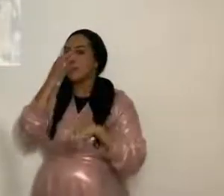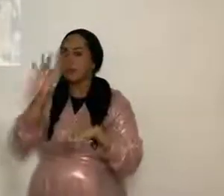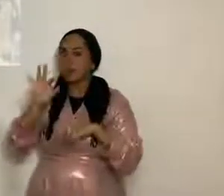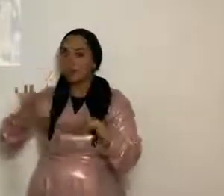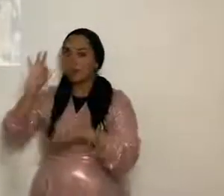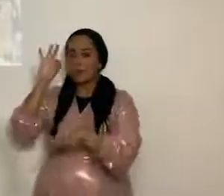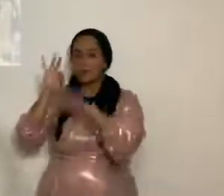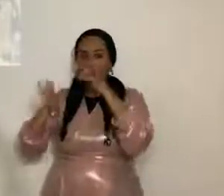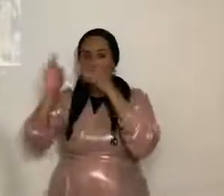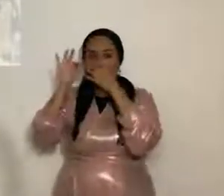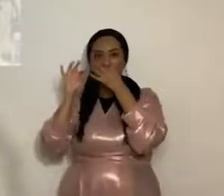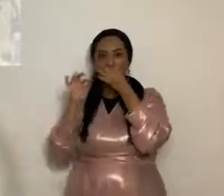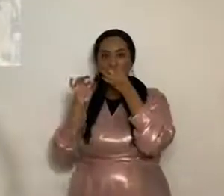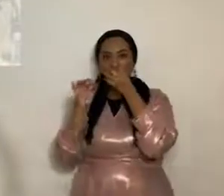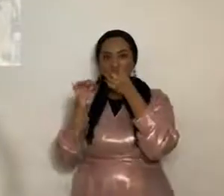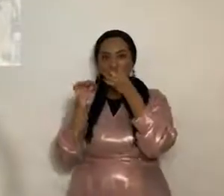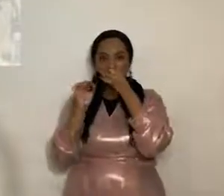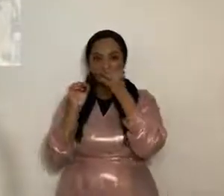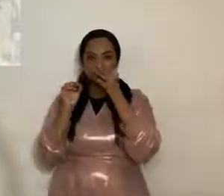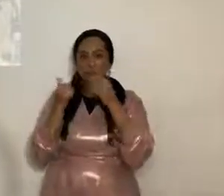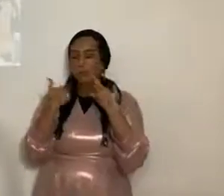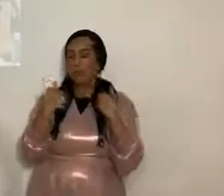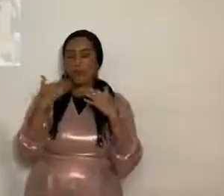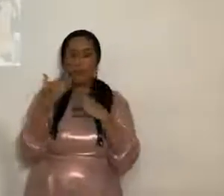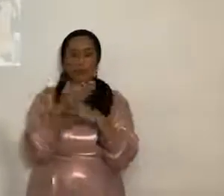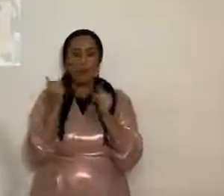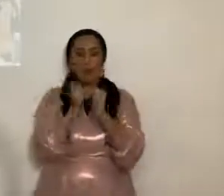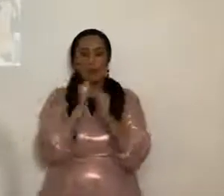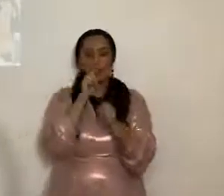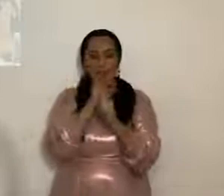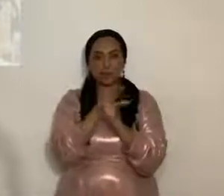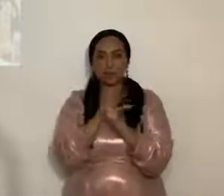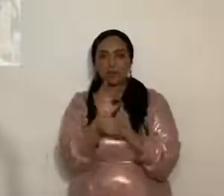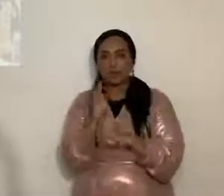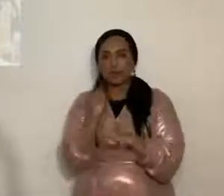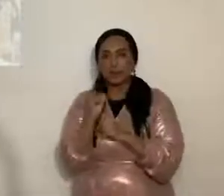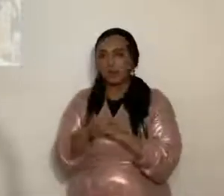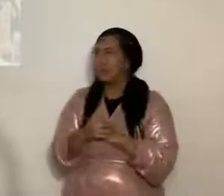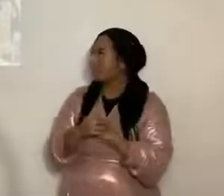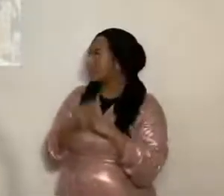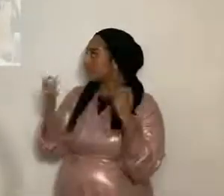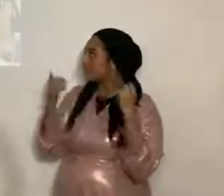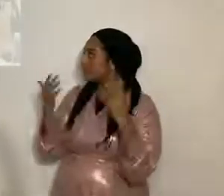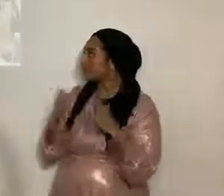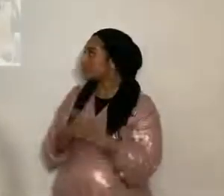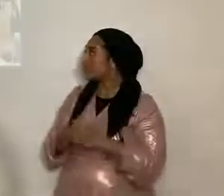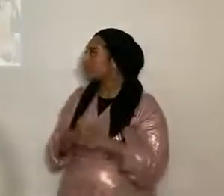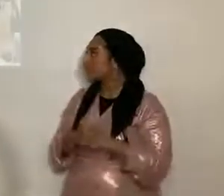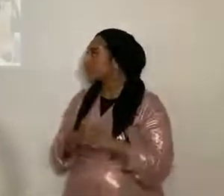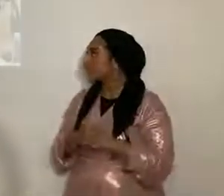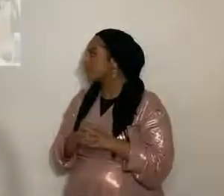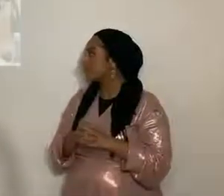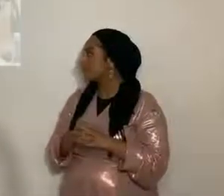los escogidos, entonces no tiene parte en las promesas. ¡Qué tremendo! ¡Aleluya! Ahora, amados Sahim, vamos a